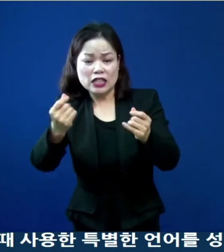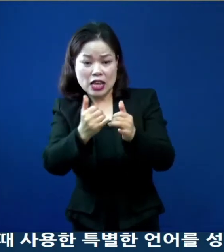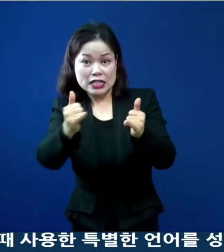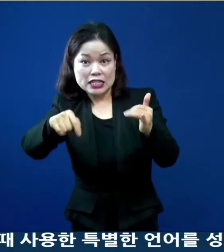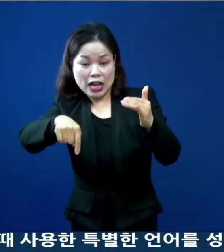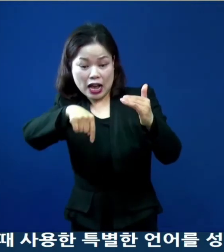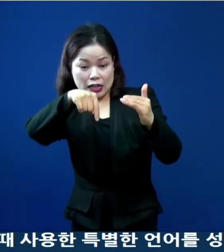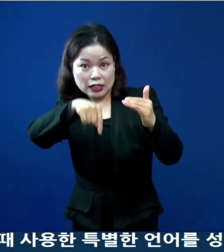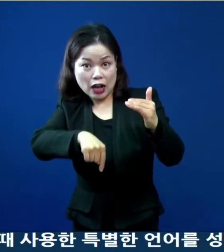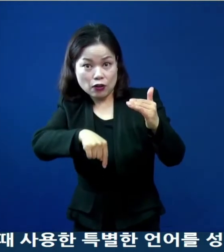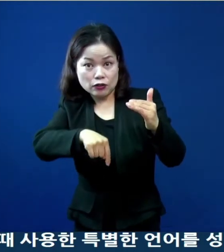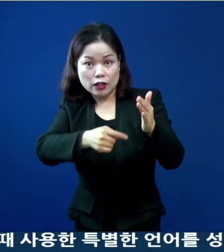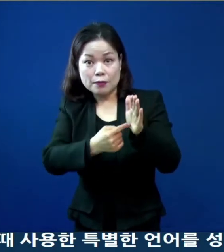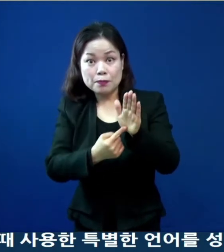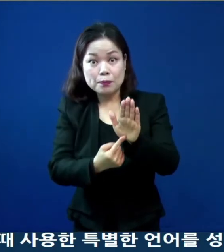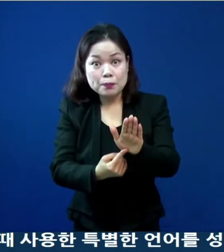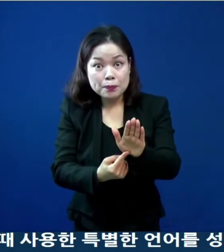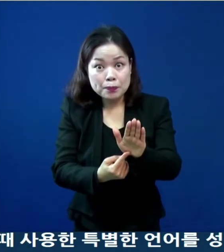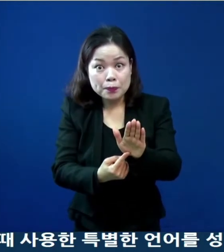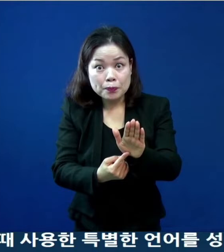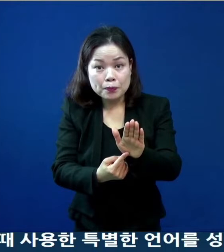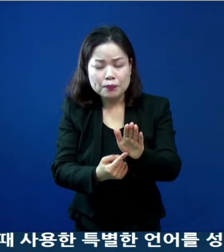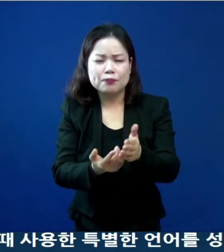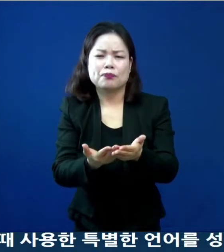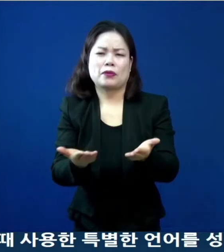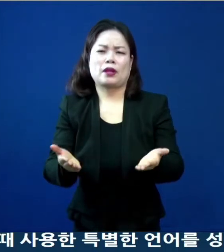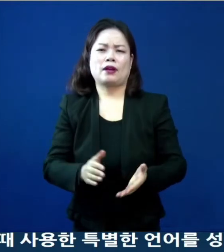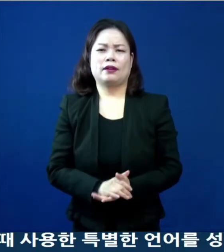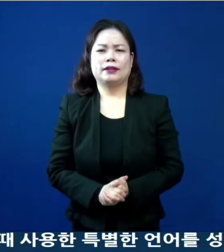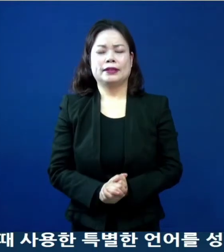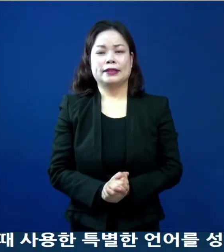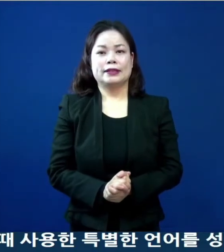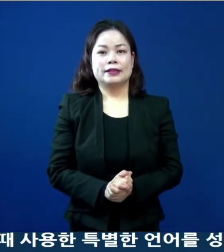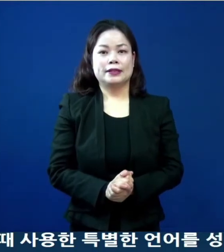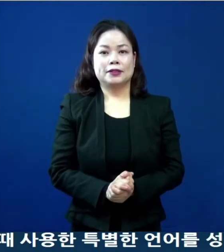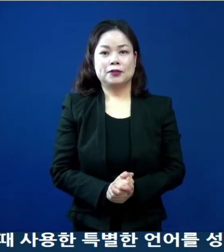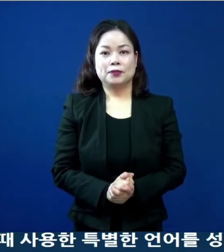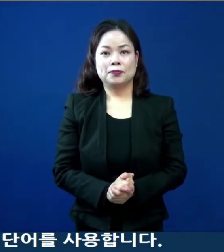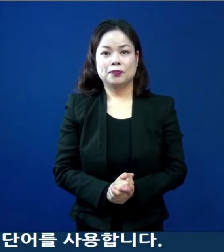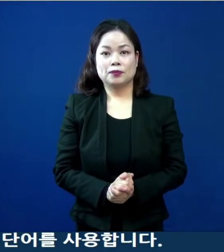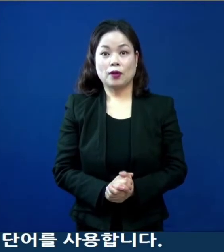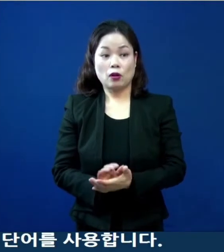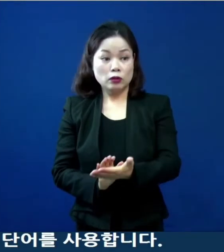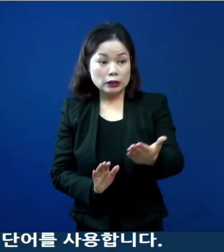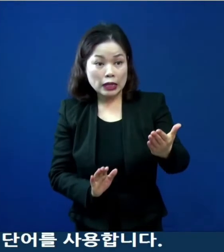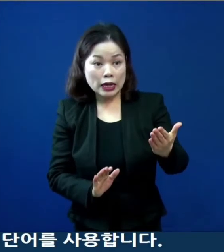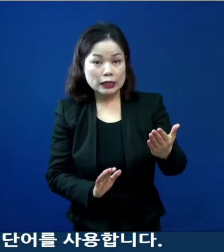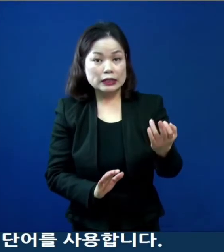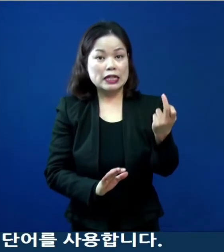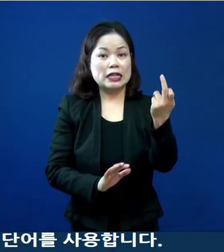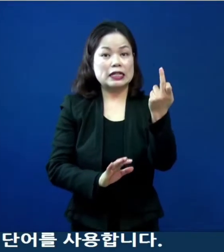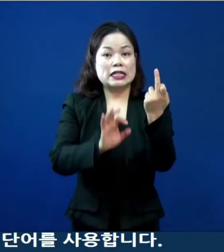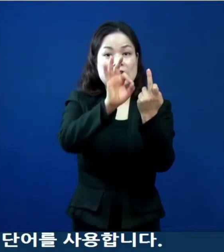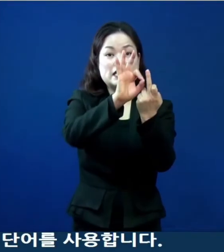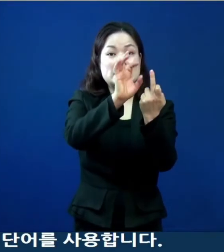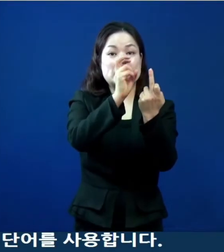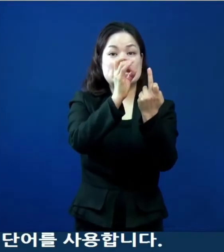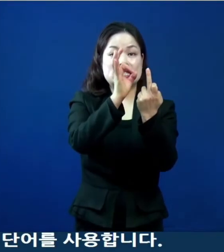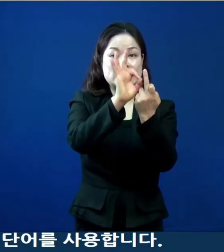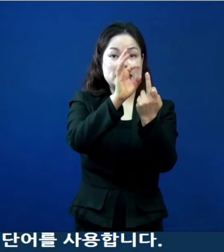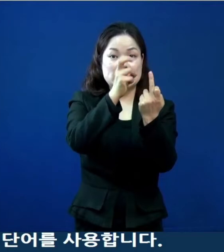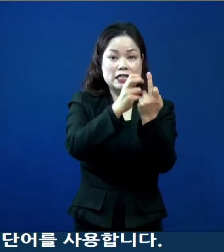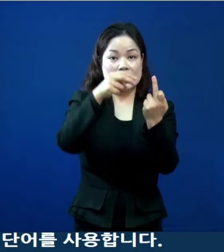가운데 펼쳐지더니, 이런 표현이 성립이 된 거죠. 여러분, 이 시내산 사건을 조금만